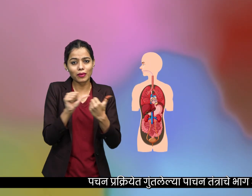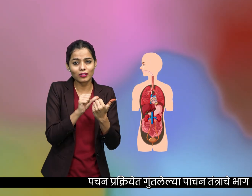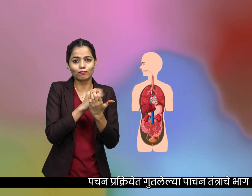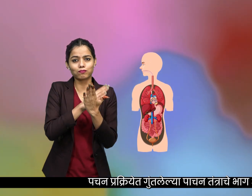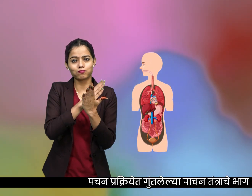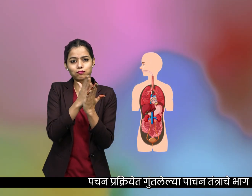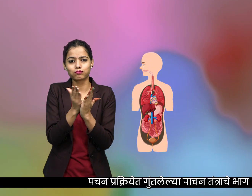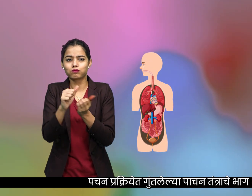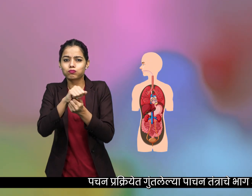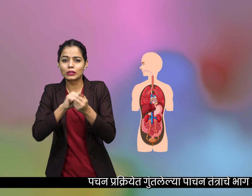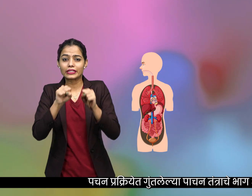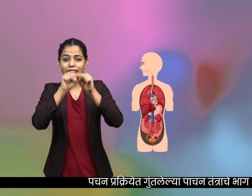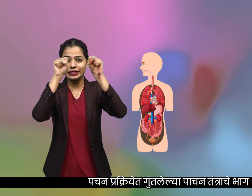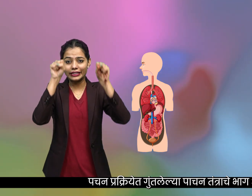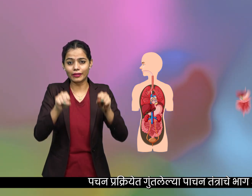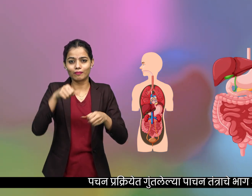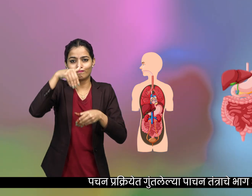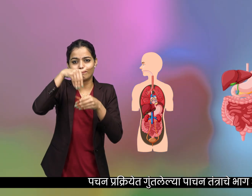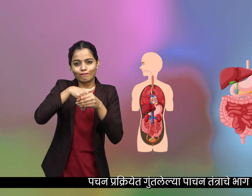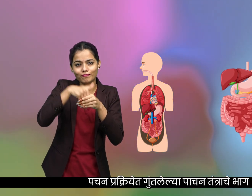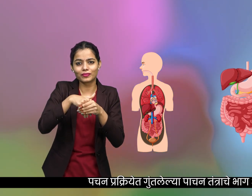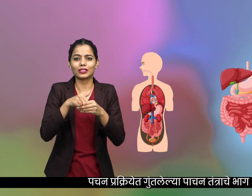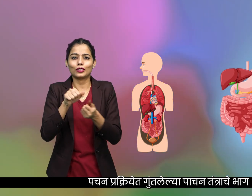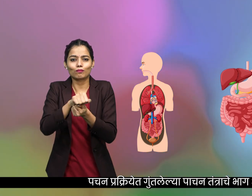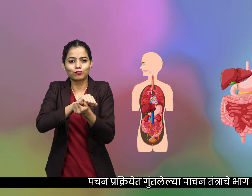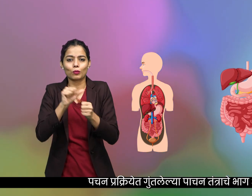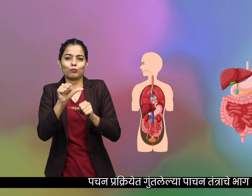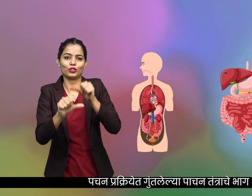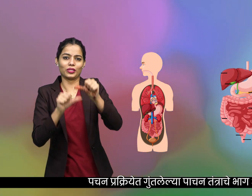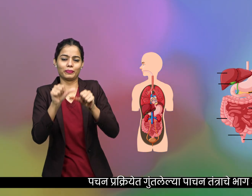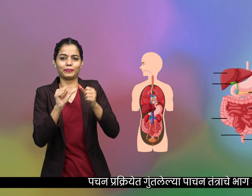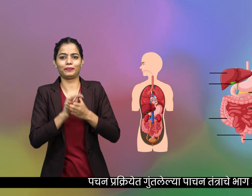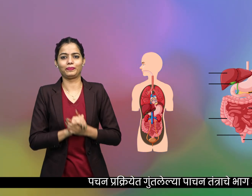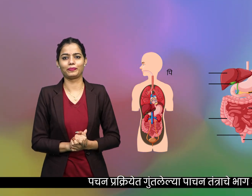पचन प्रक्रियेत गुंतलेल्या पाचनतंत्राचे भाग आठवा.